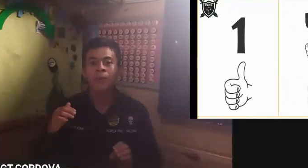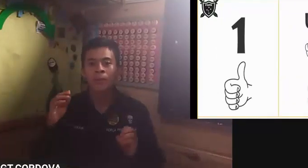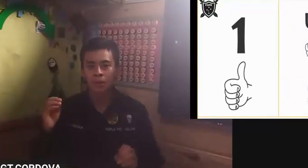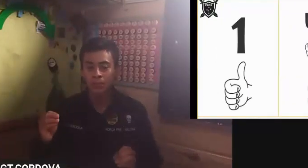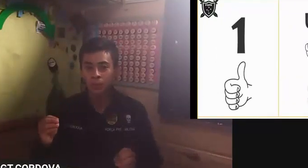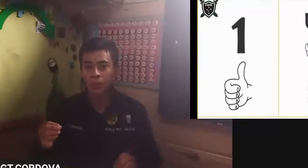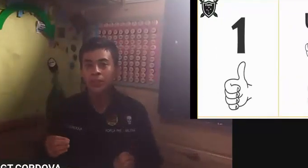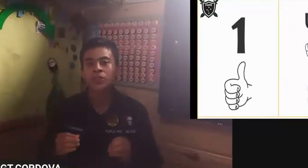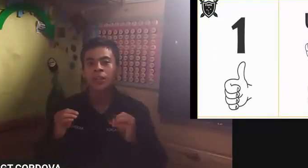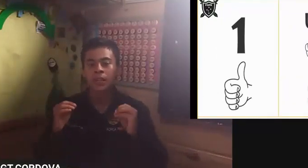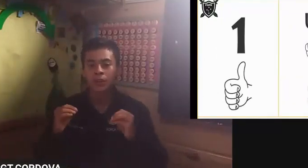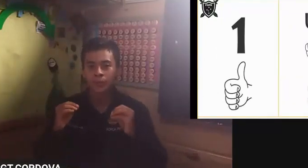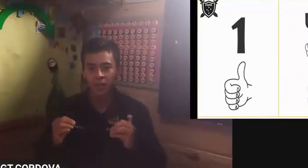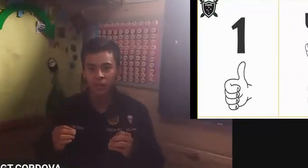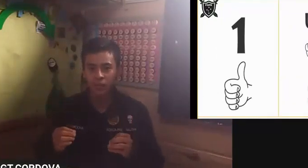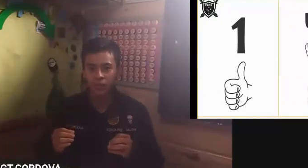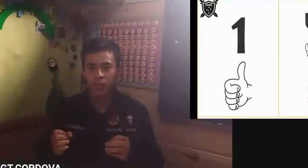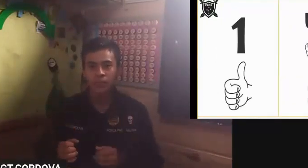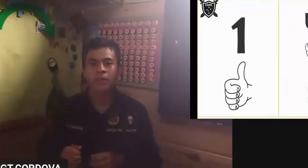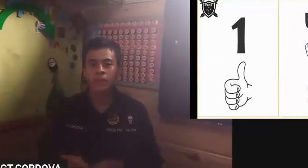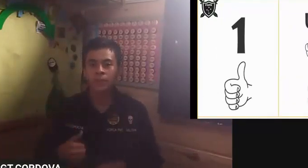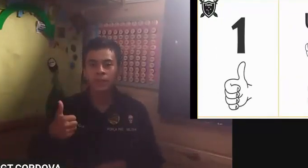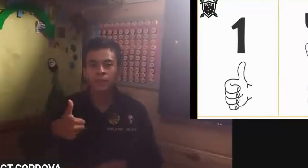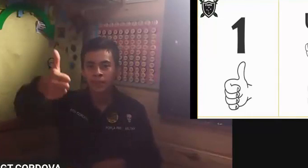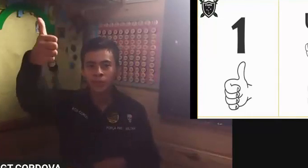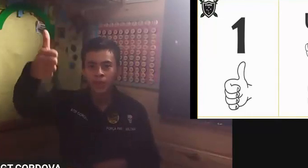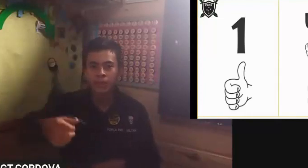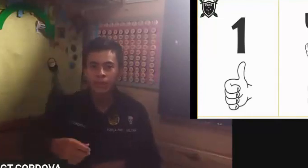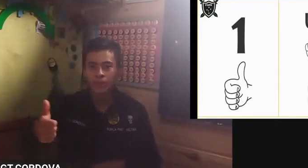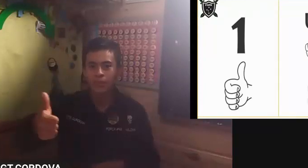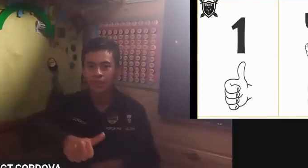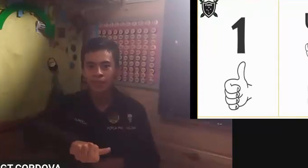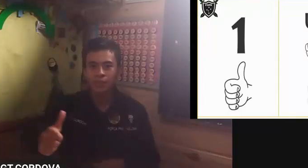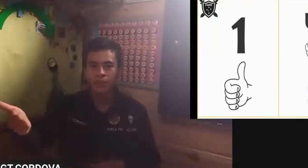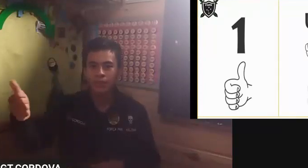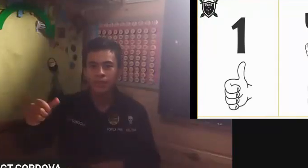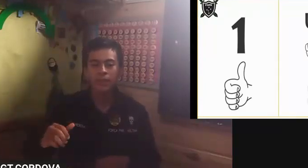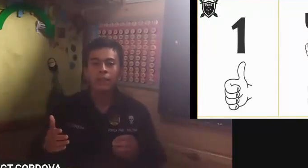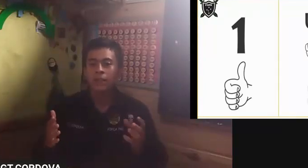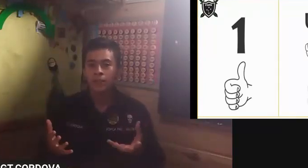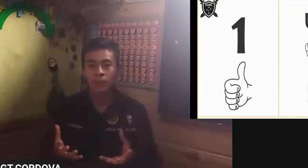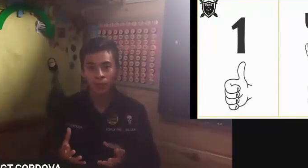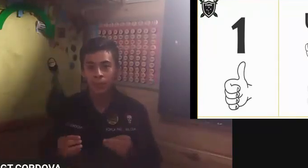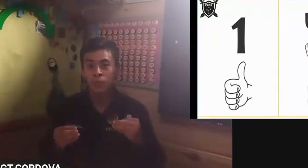uma coisa muito importante, não façam movimentos. Então, por exemplo, fazer um assim, um assim, um assim. Movimentos